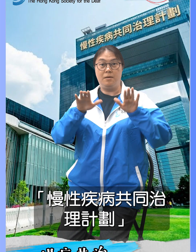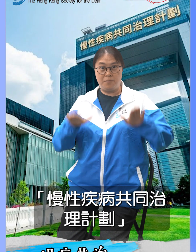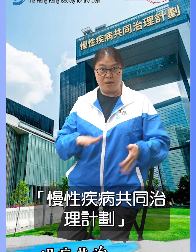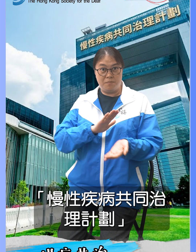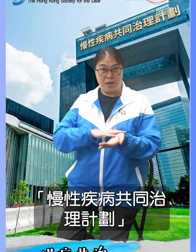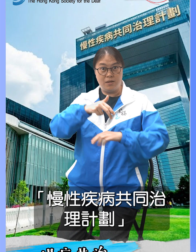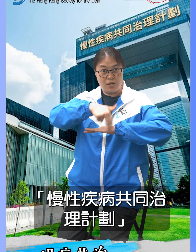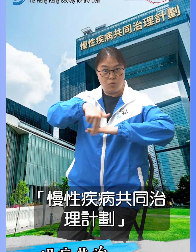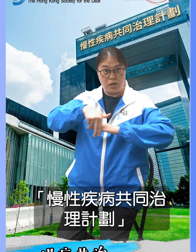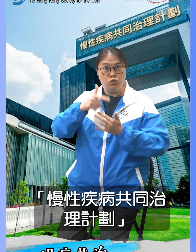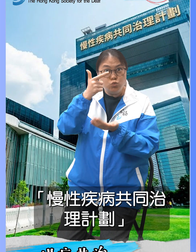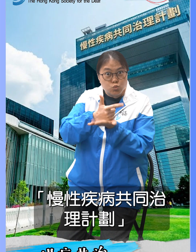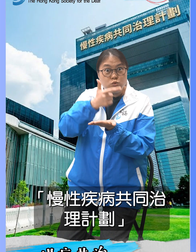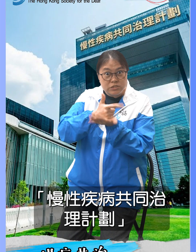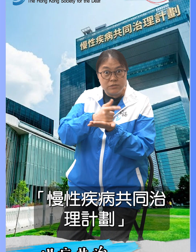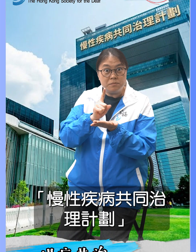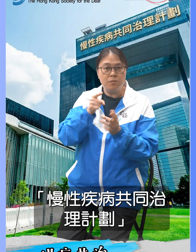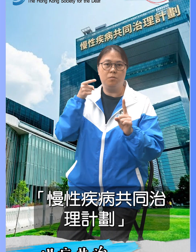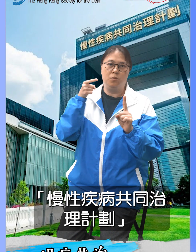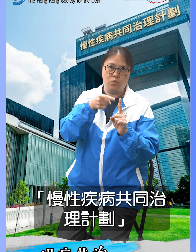慢性疾病共同治理計劃